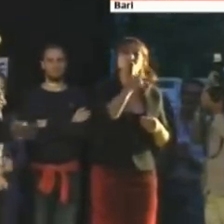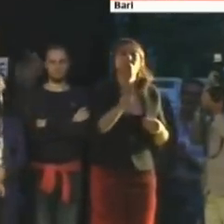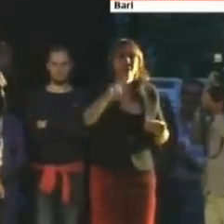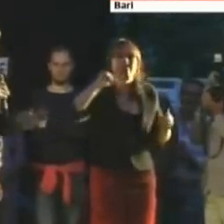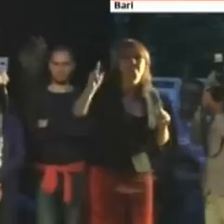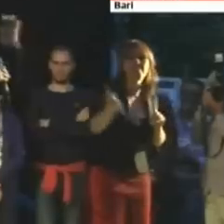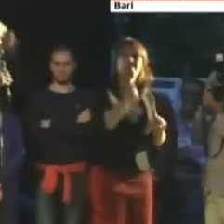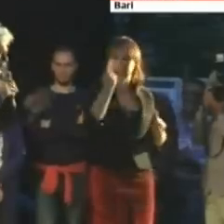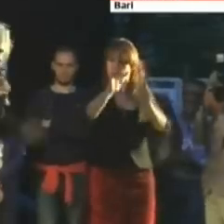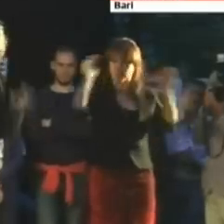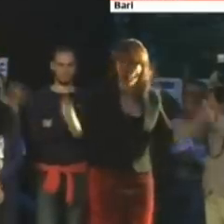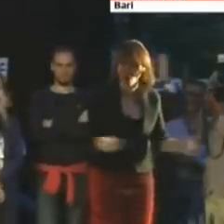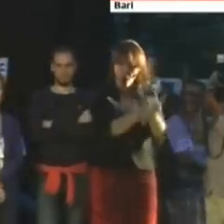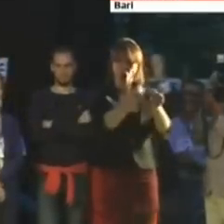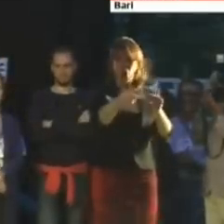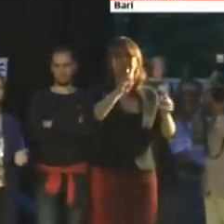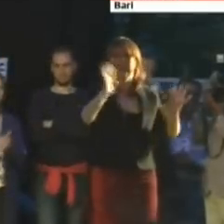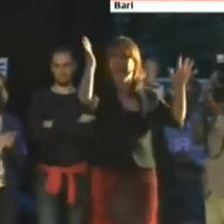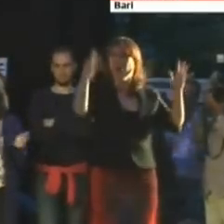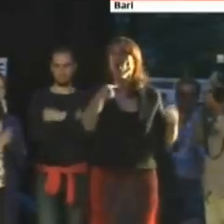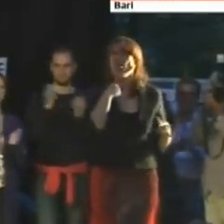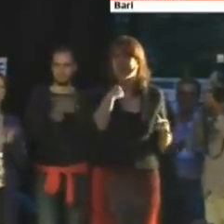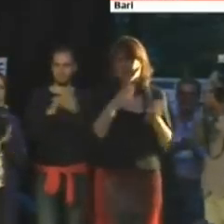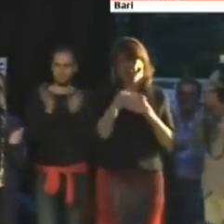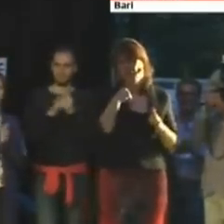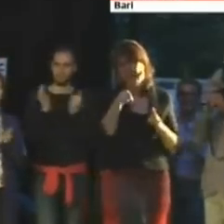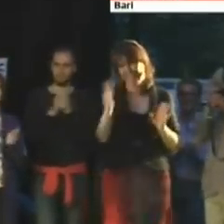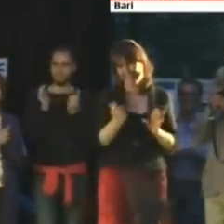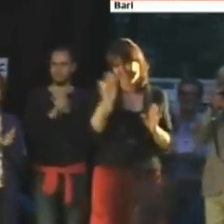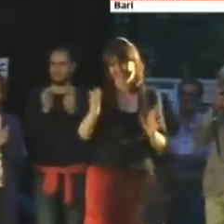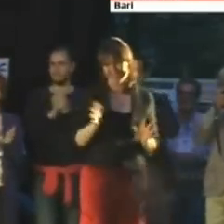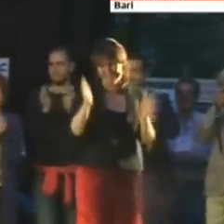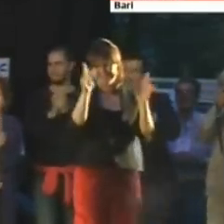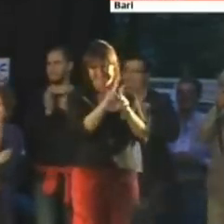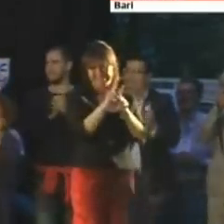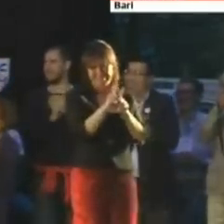pugliese, il miglior olio del mondo, porca troia! No, no, questa